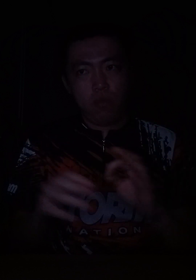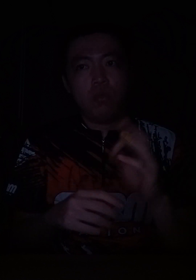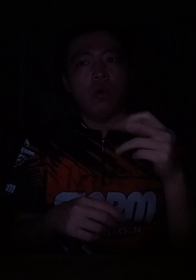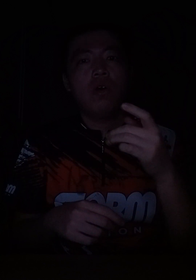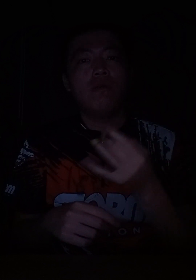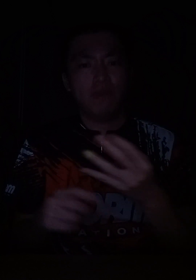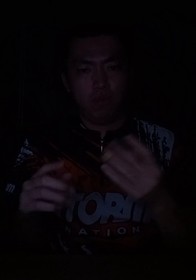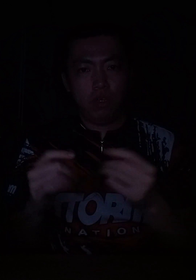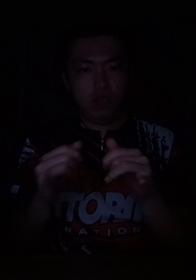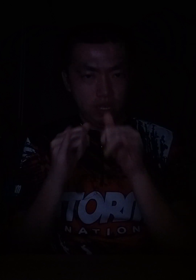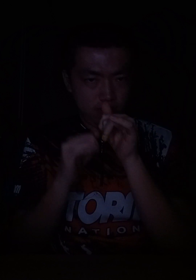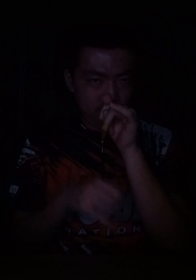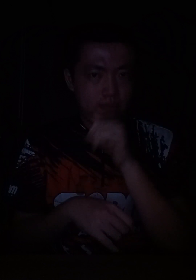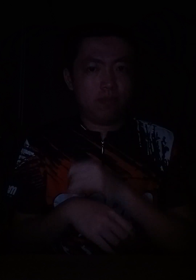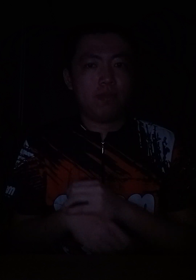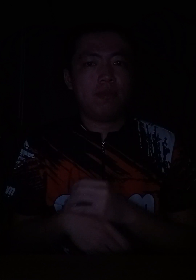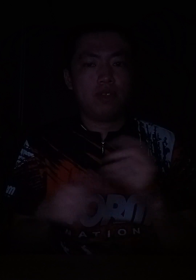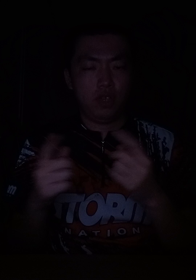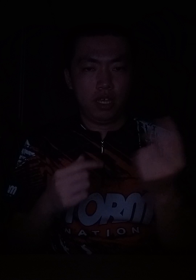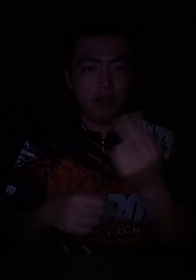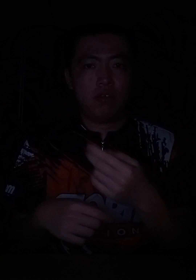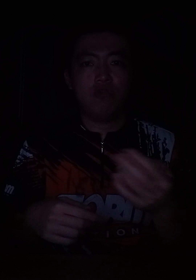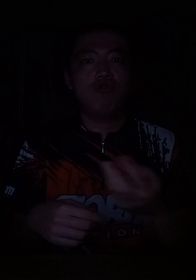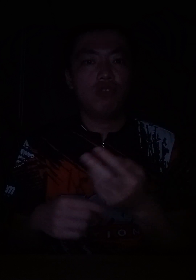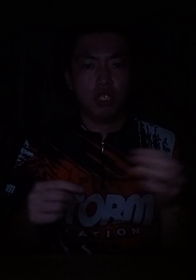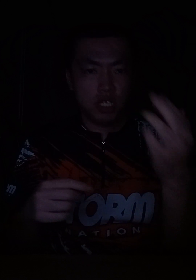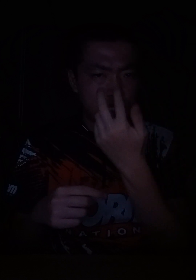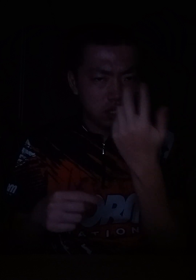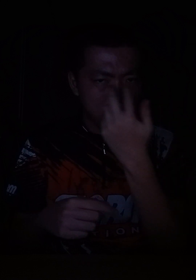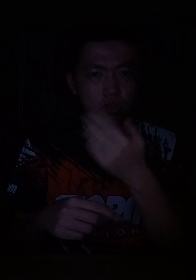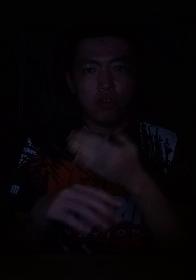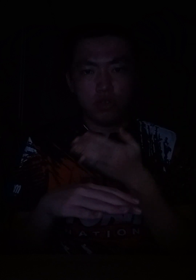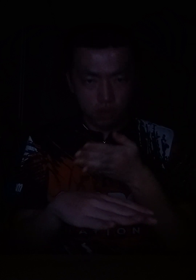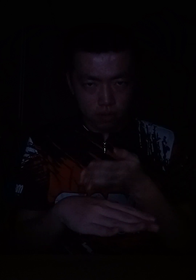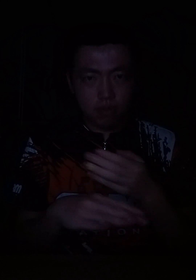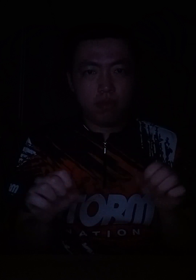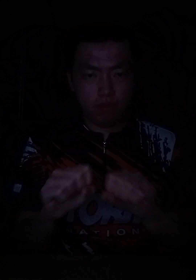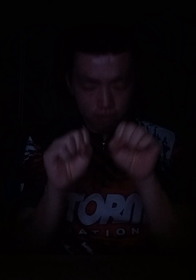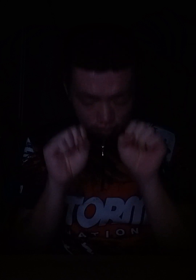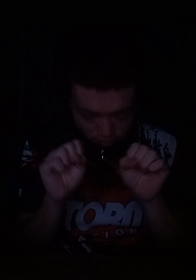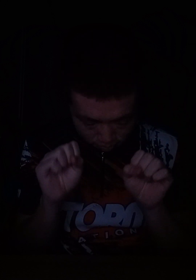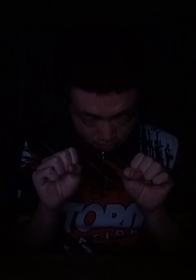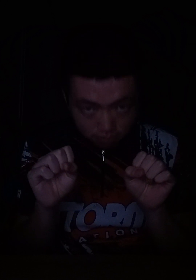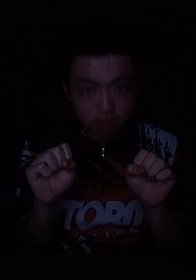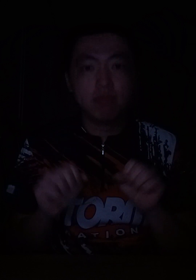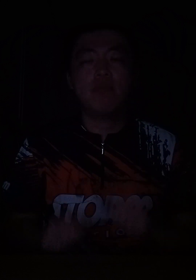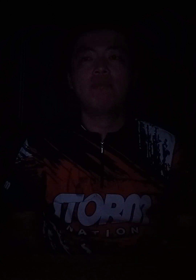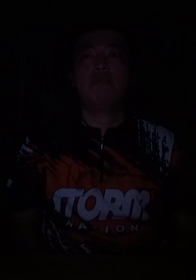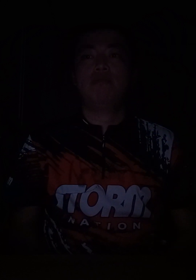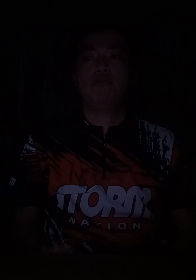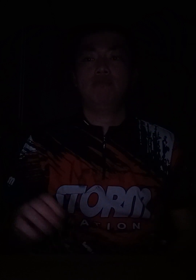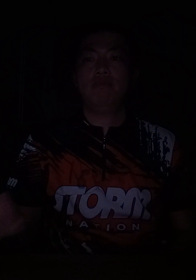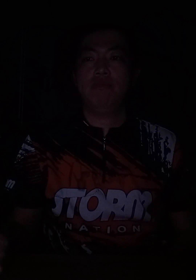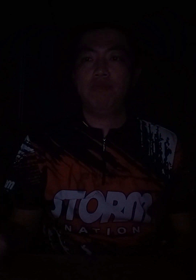알림도 받아보실 수 있습니다. 항상 저희 SBS 뉴스를 시청해 주셔서 대단히 고맙습니다. 왜